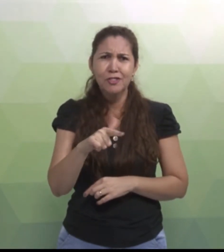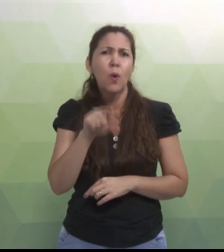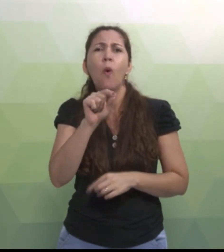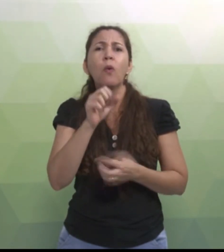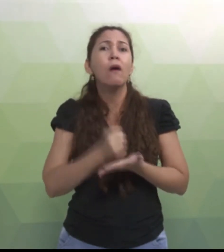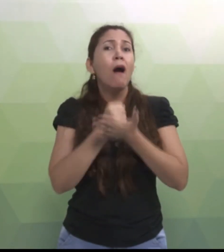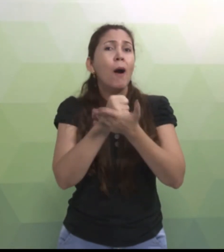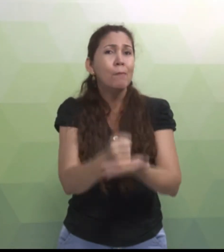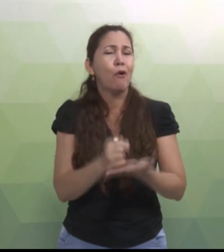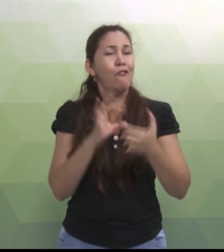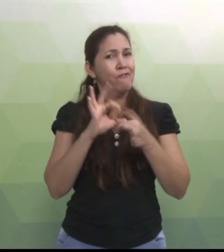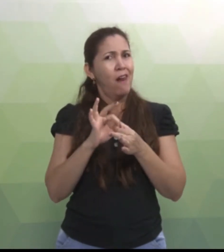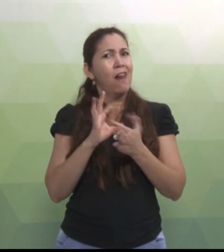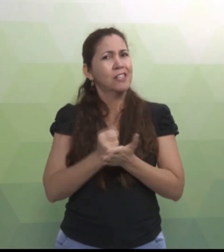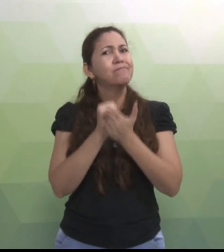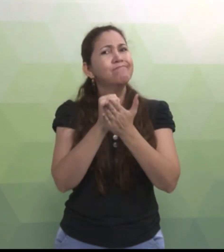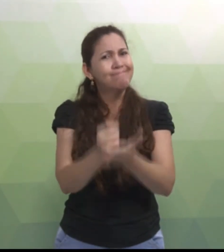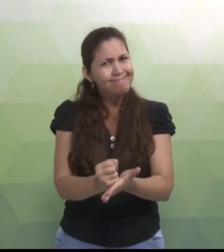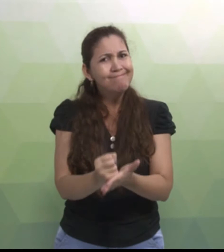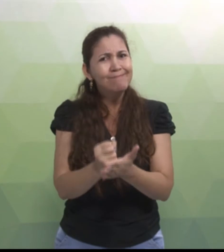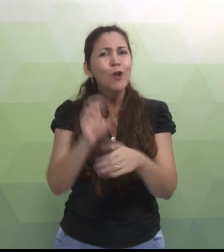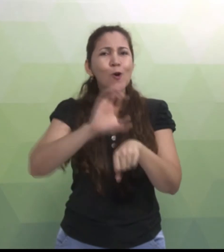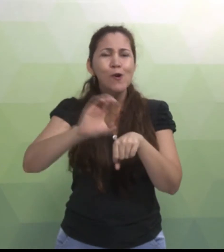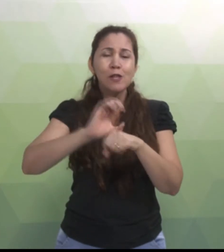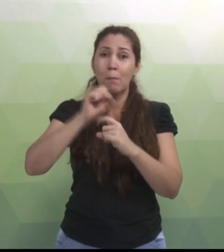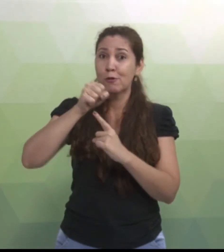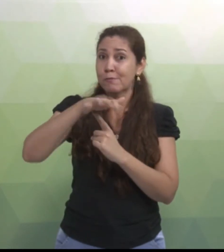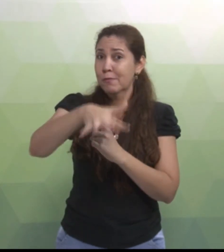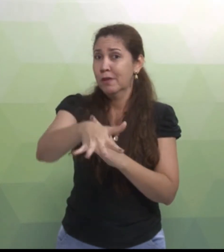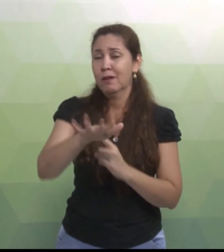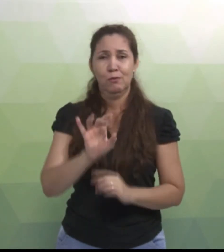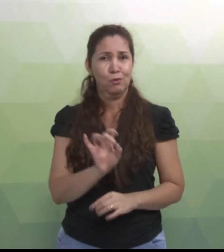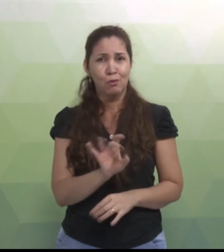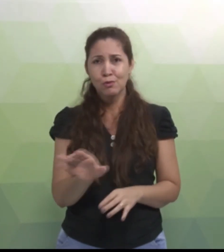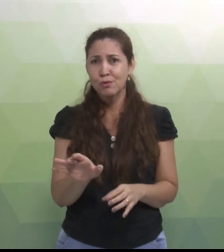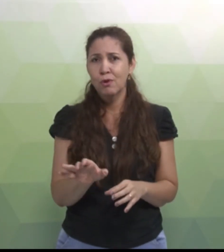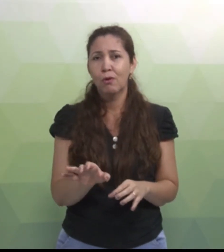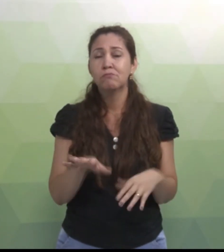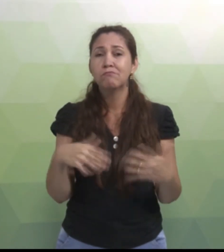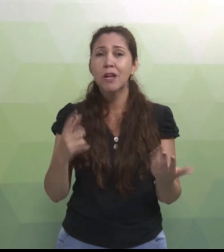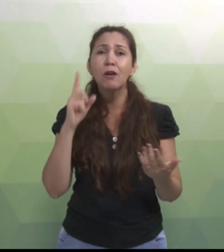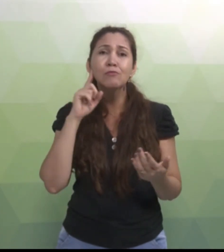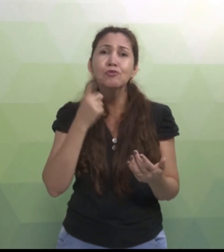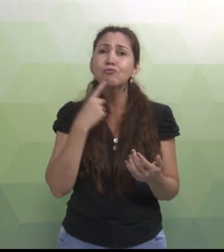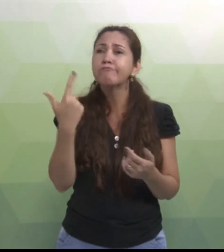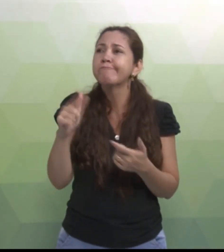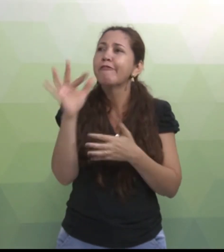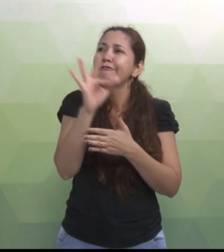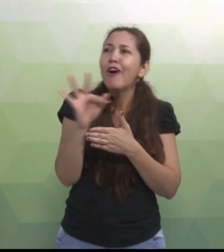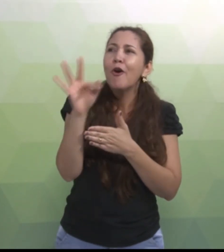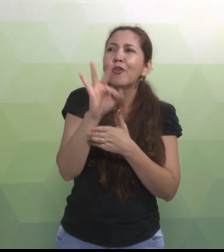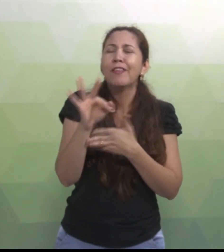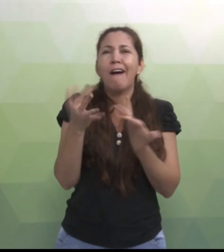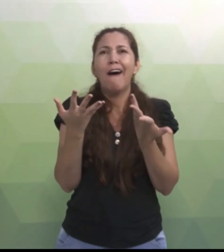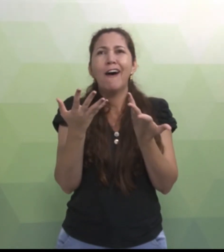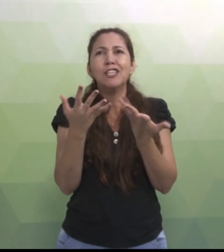porque antes não tinha essa capacitação. Havia o curso oferecido pela FENEIS de